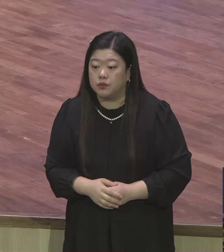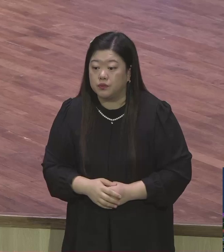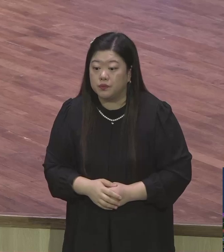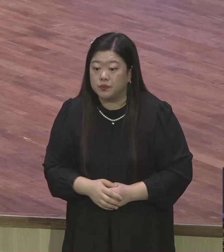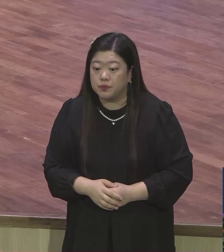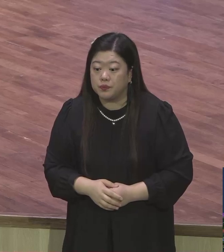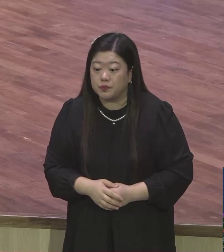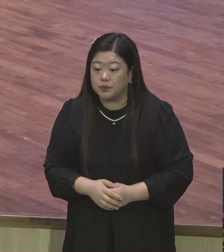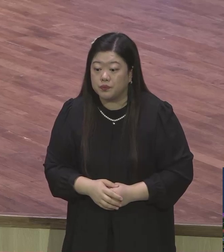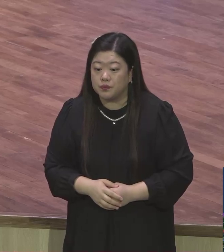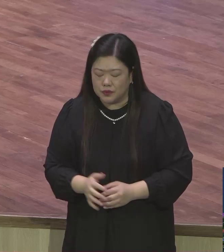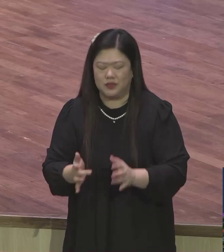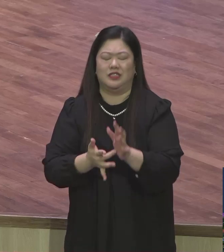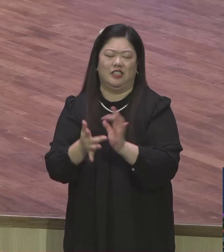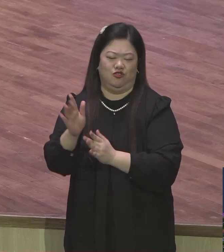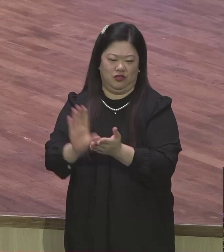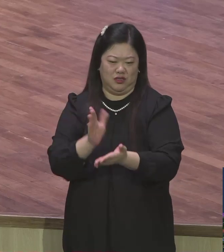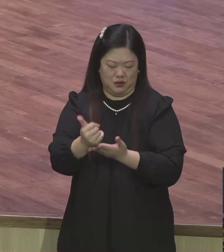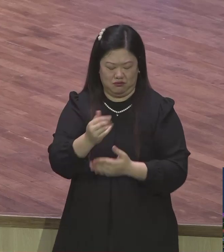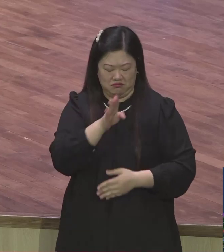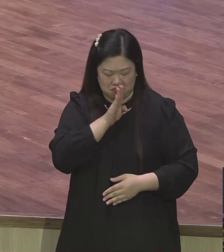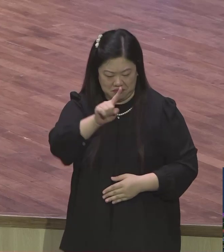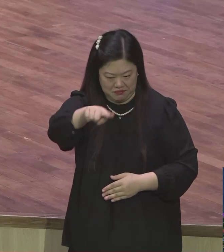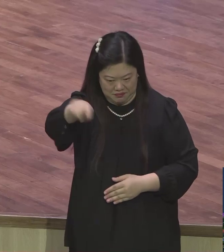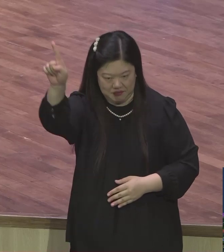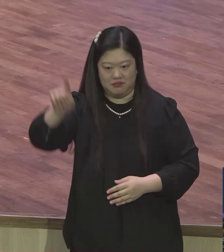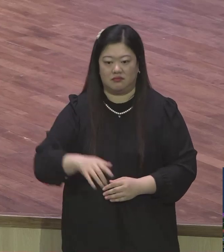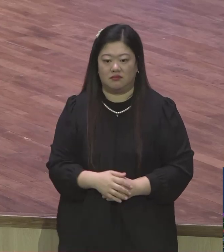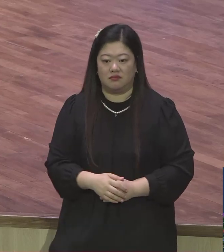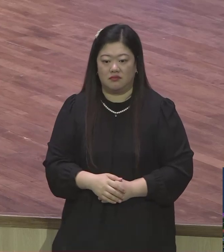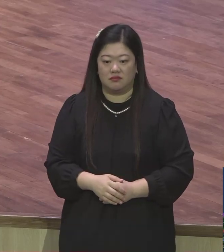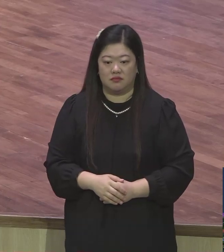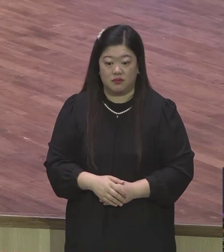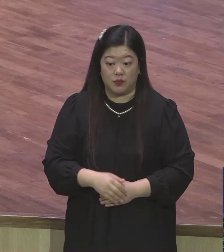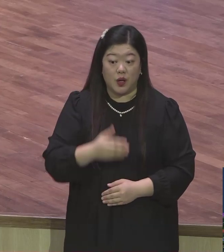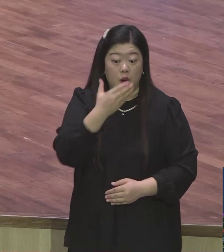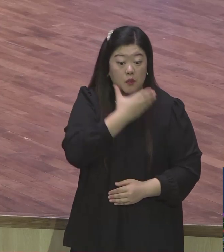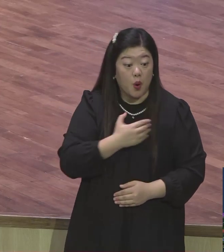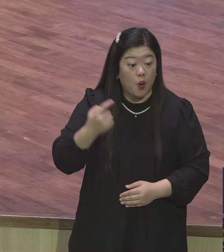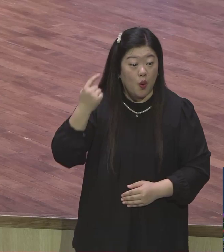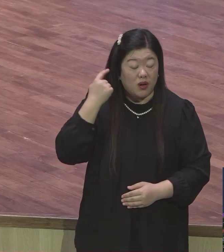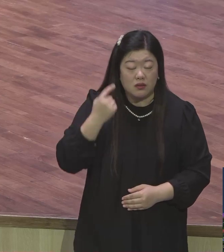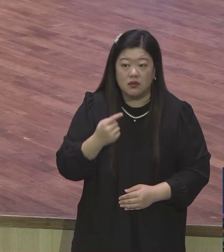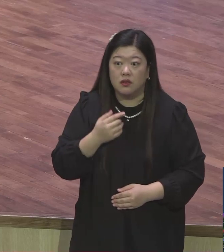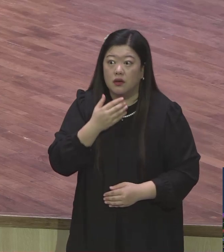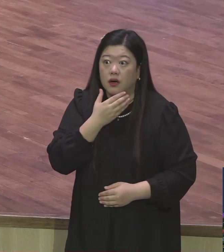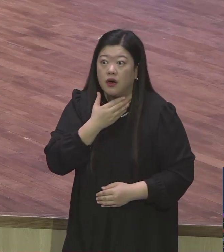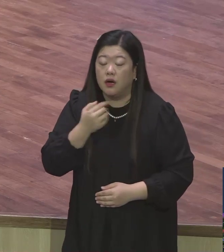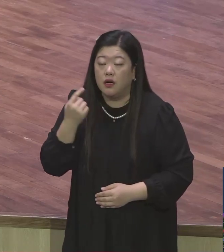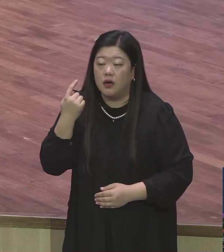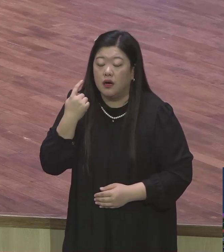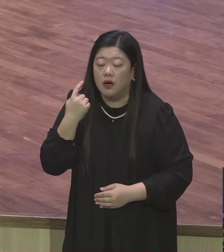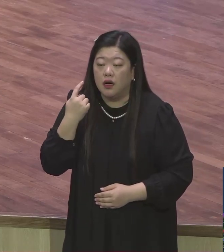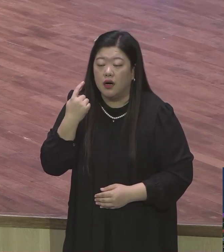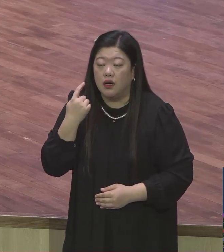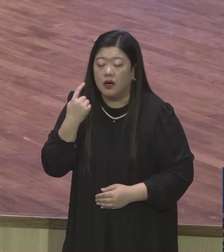그렇죠. 복음은 예수 그리스도예요. 예수 그리스도 복음이 뭡니까? 멍청이야. 뭔 말이지? 뭔